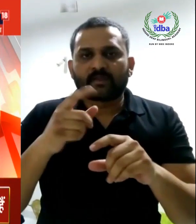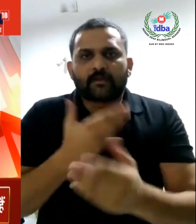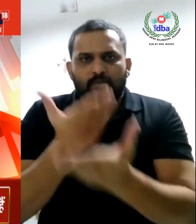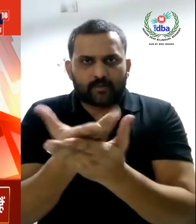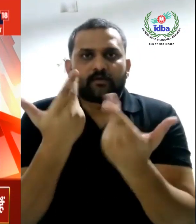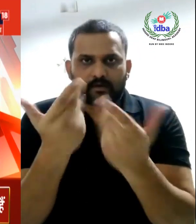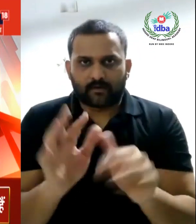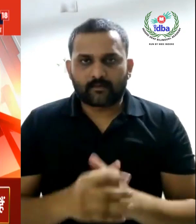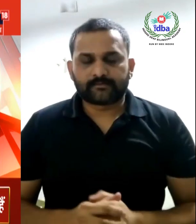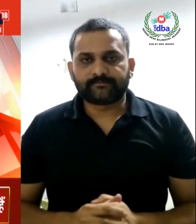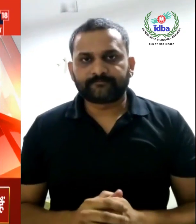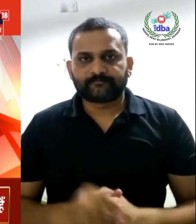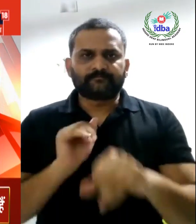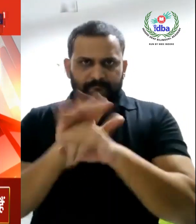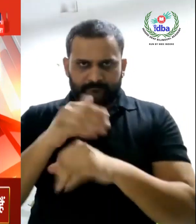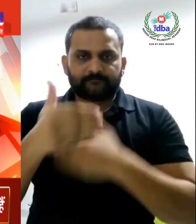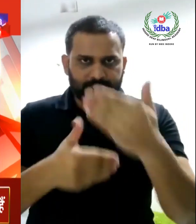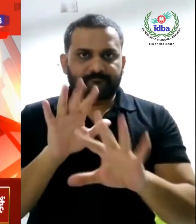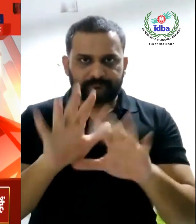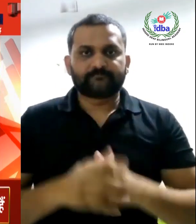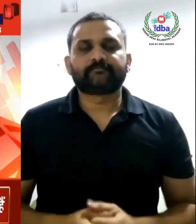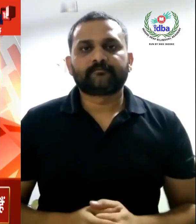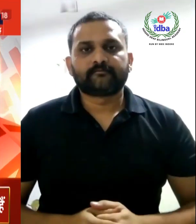प्रस्ताव भी भेजा जा रहा है।